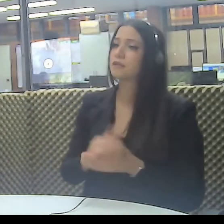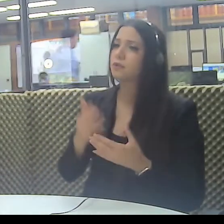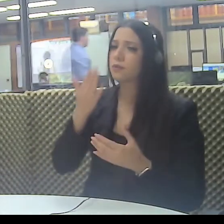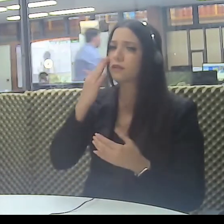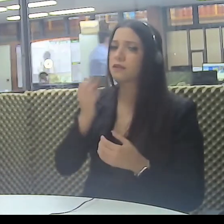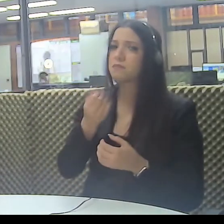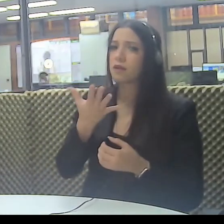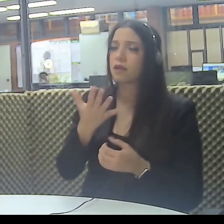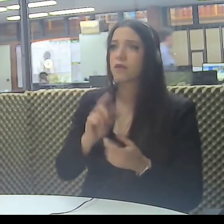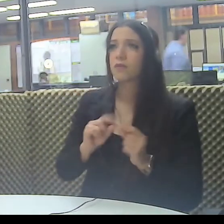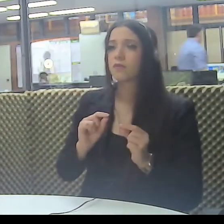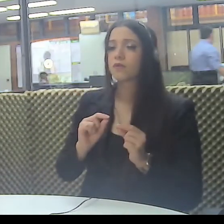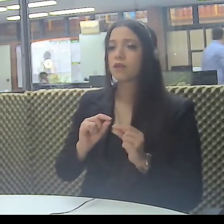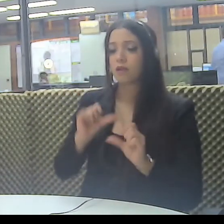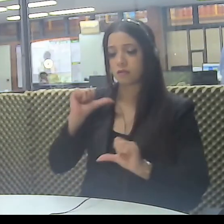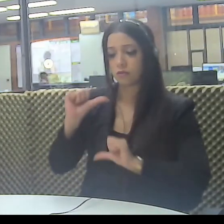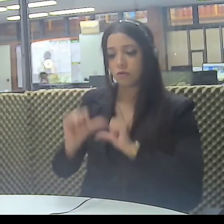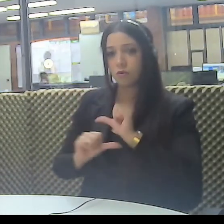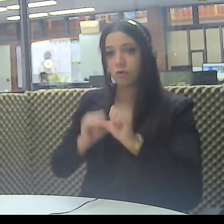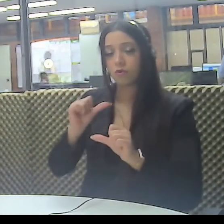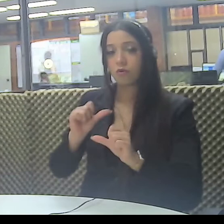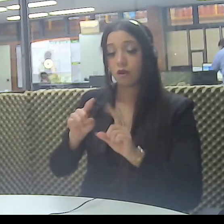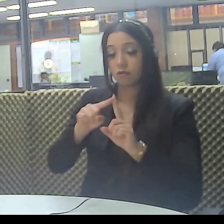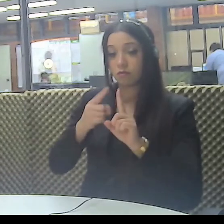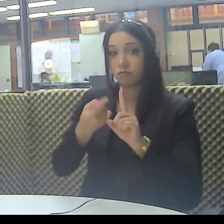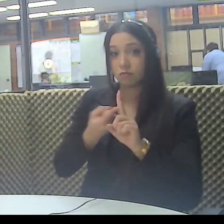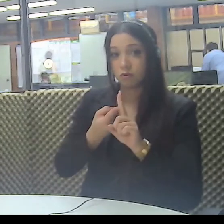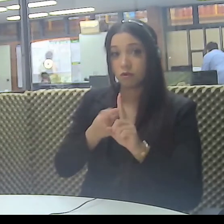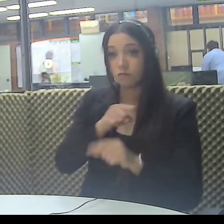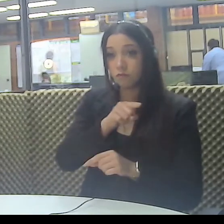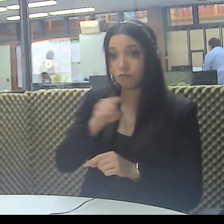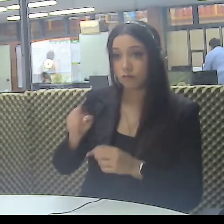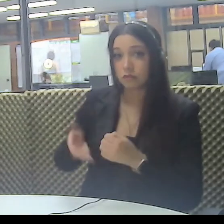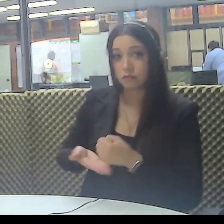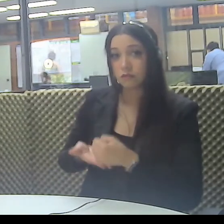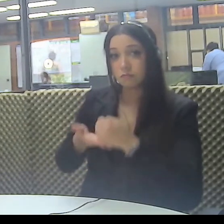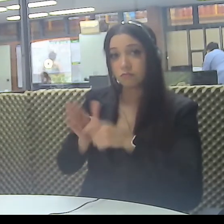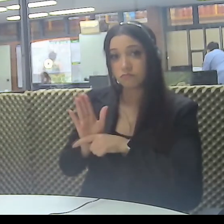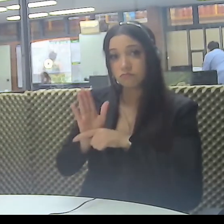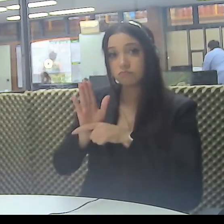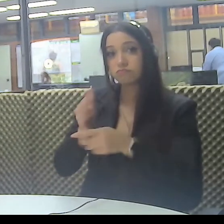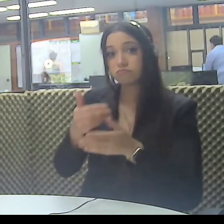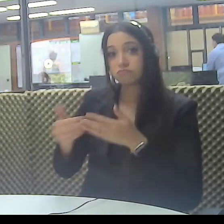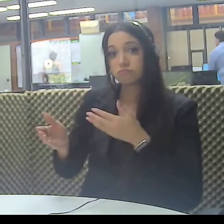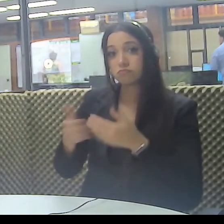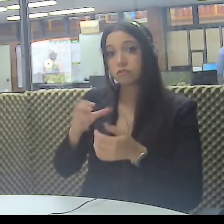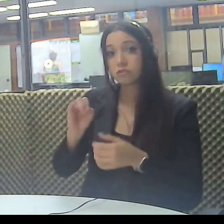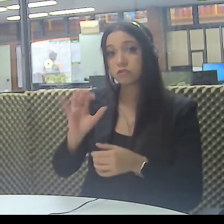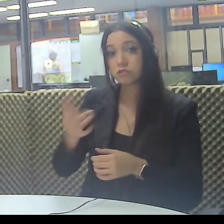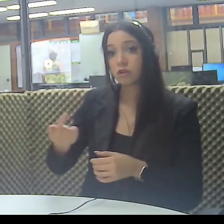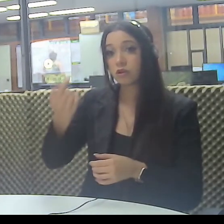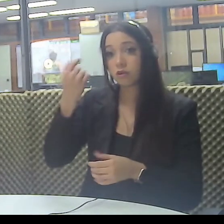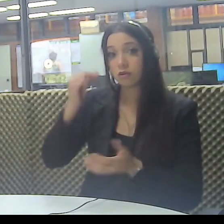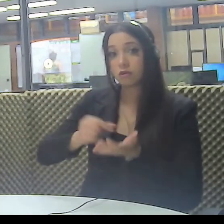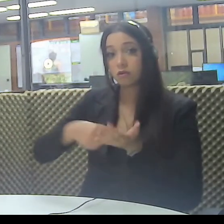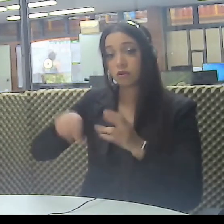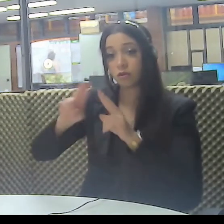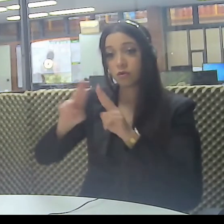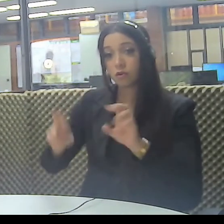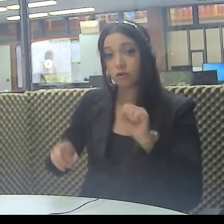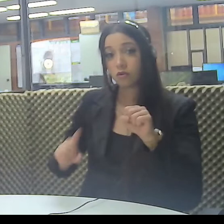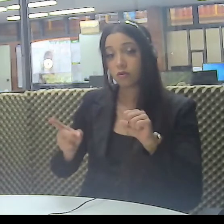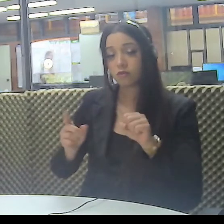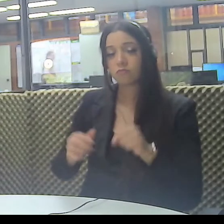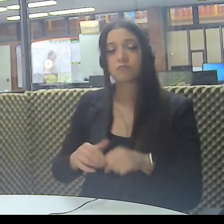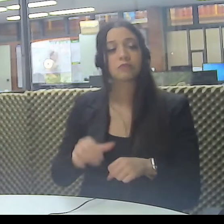na eventualidade da transição, no caso da gestante, vocês darão toda a assistência, independentemente se ela já esteja inscrita na Unimed ou não.